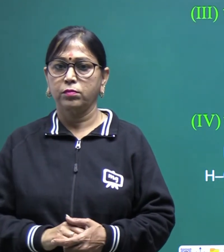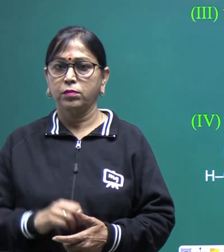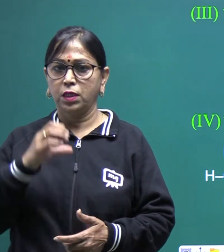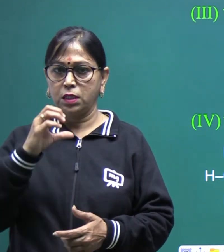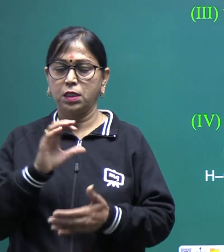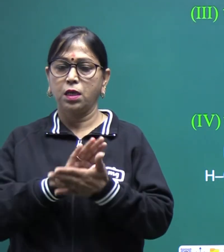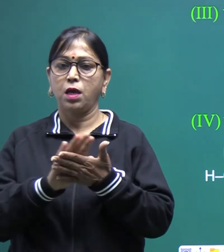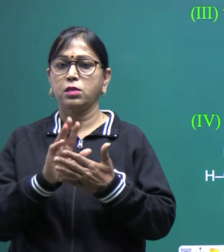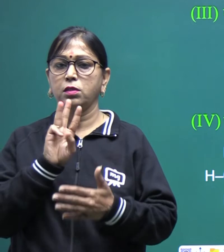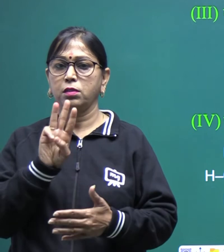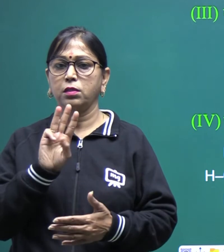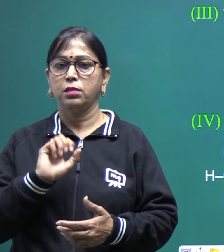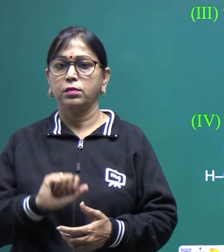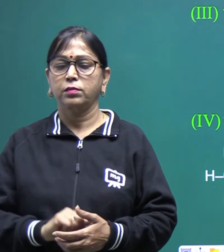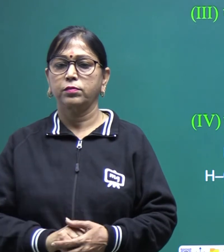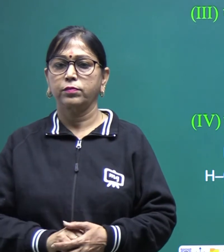CH3।